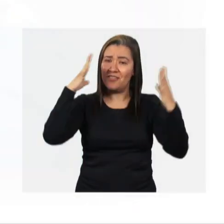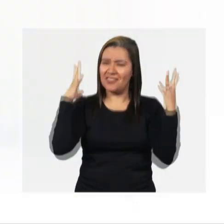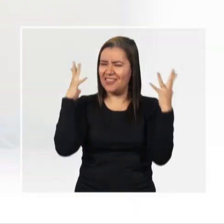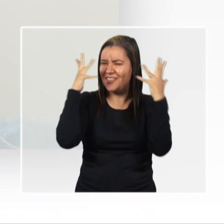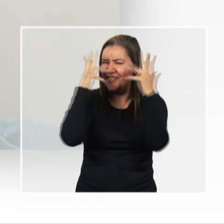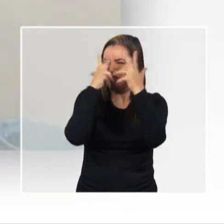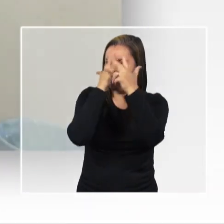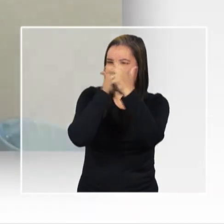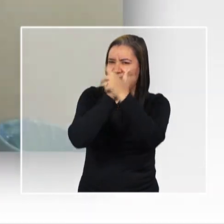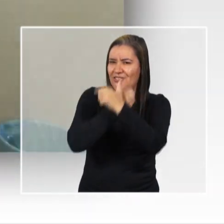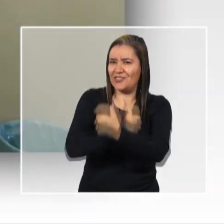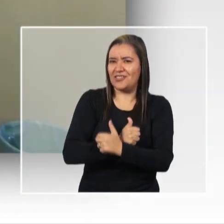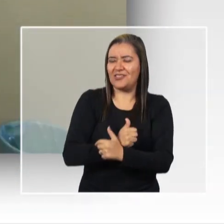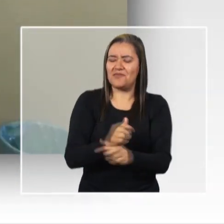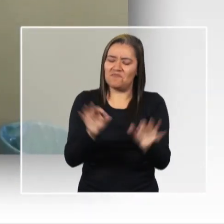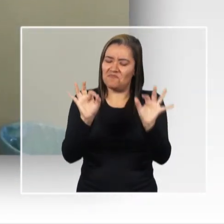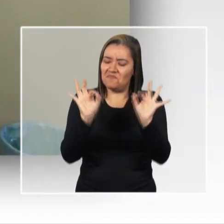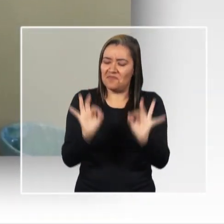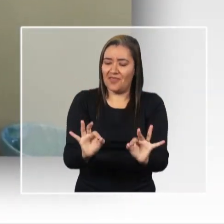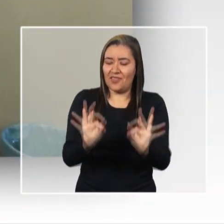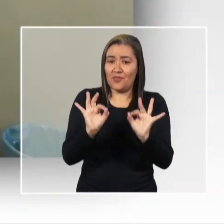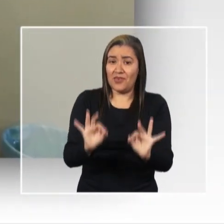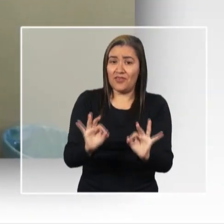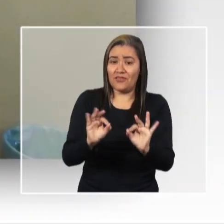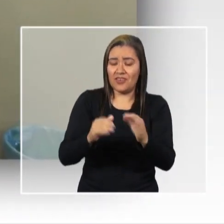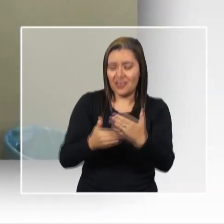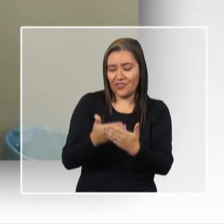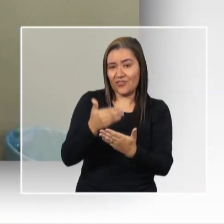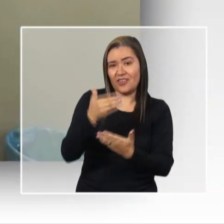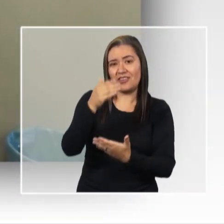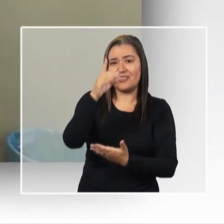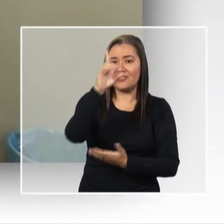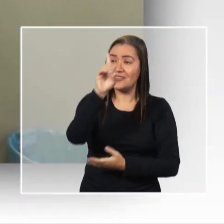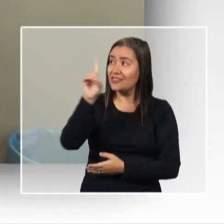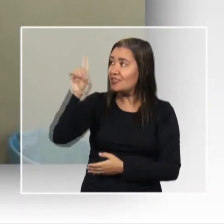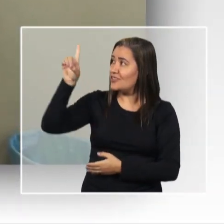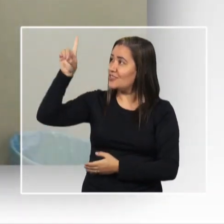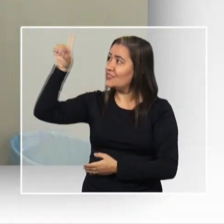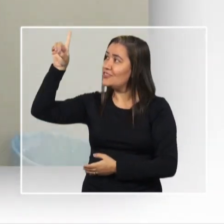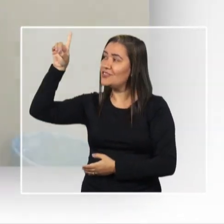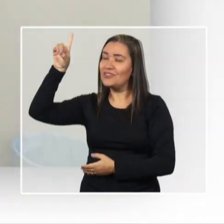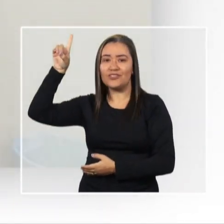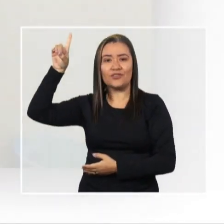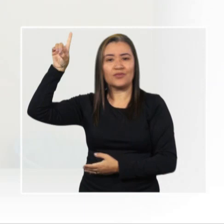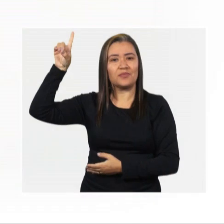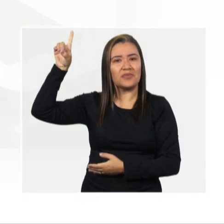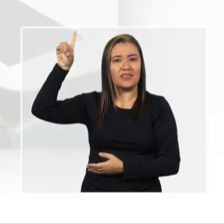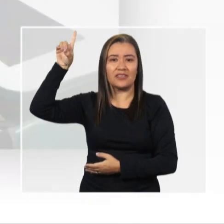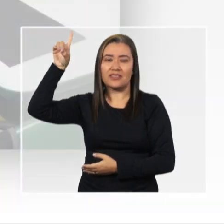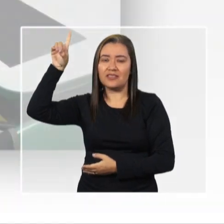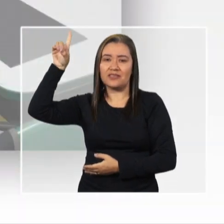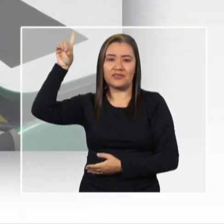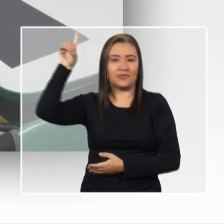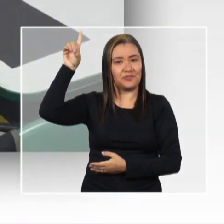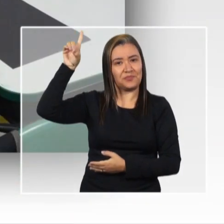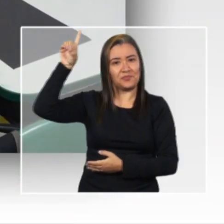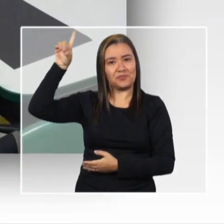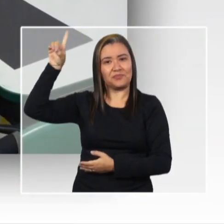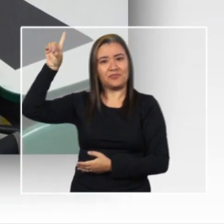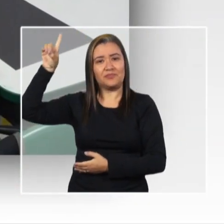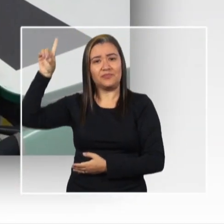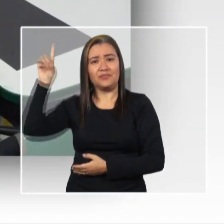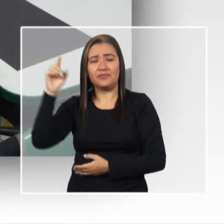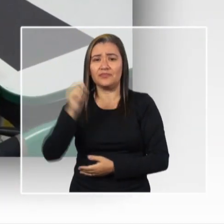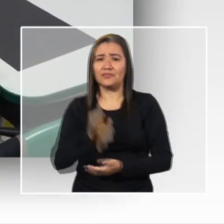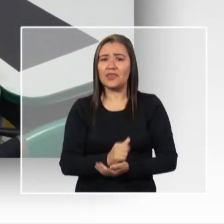jamais. Menino lindo demais, perfeita aos olhos do